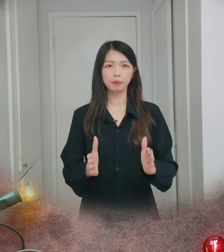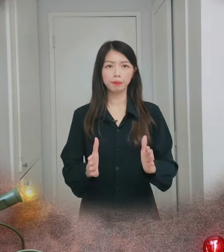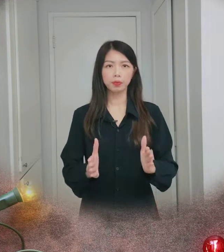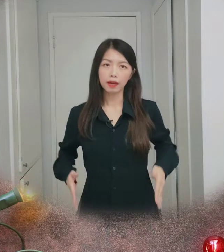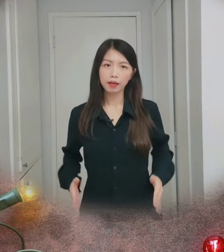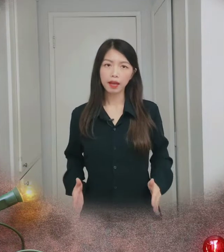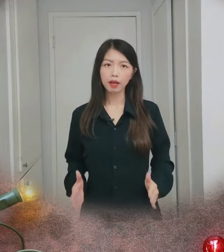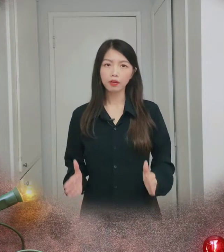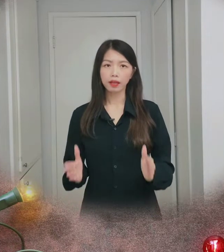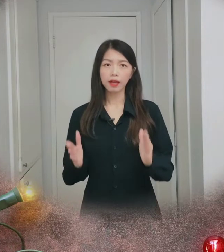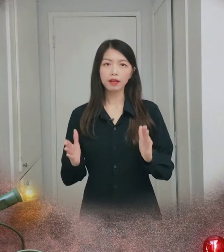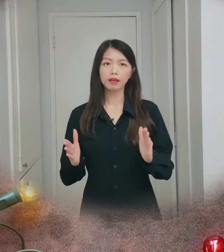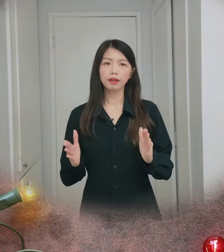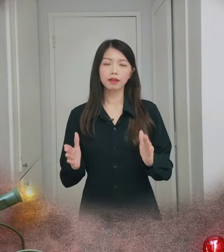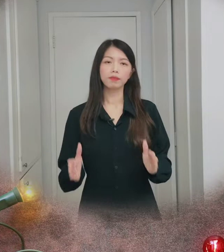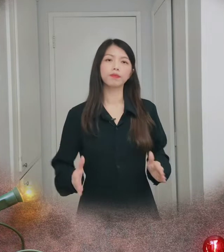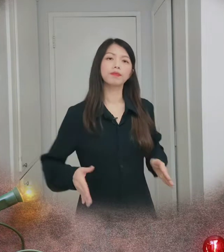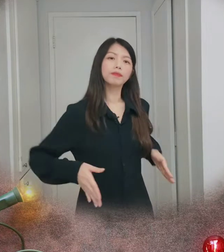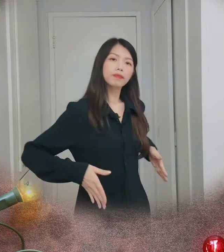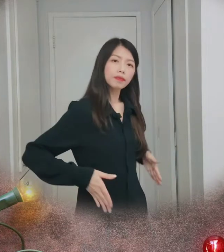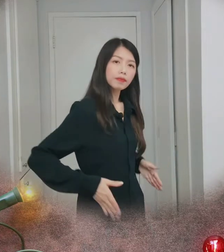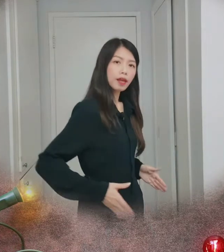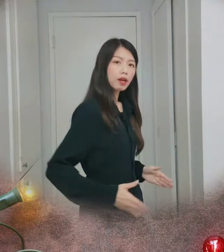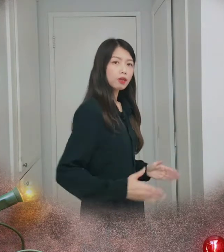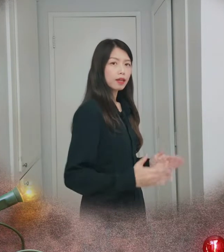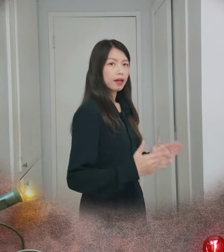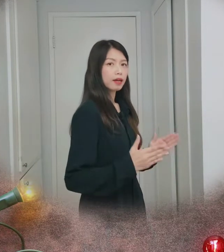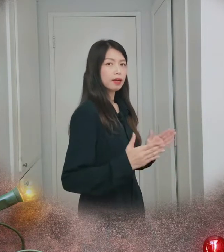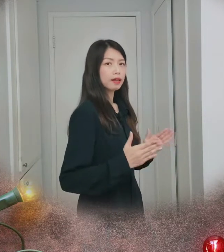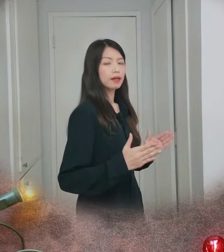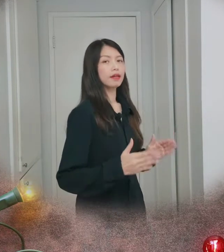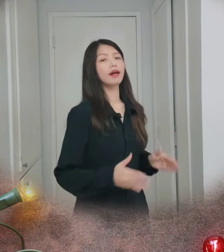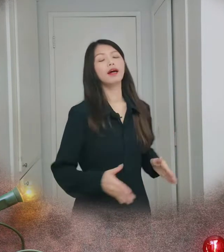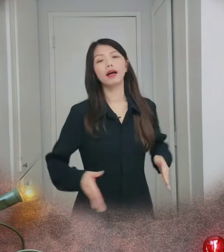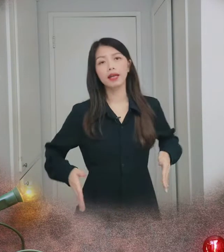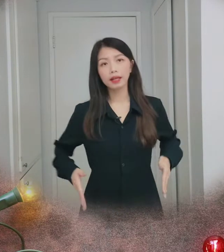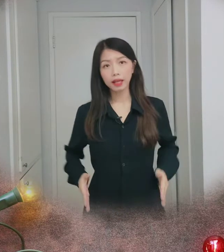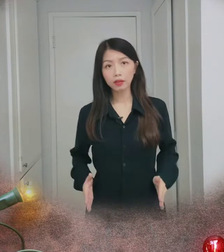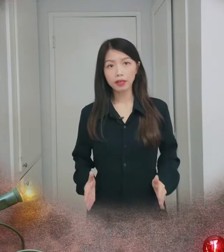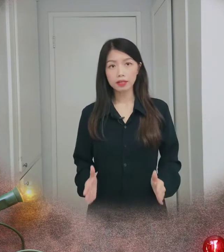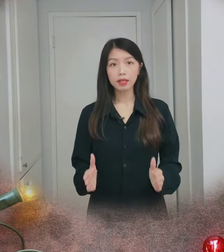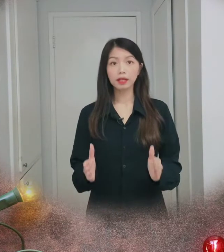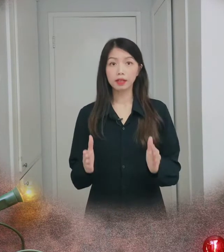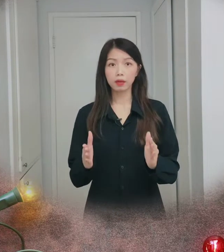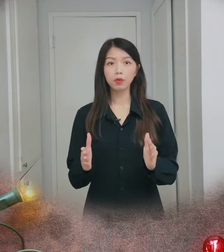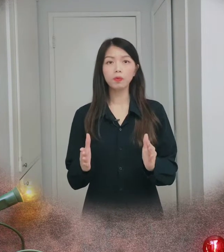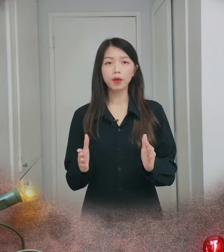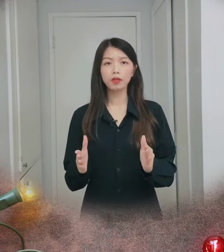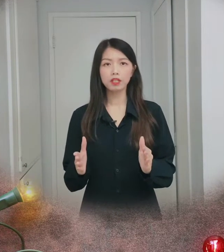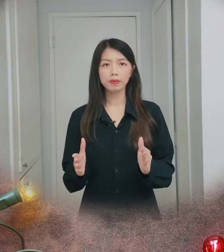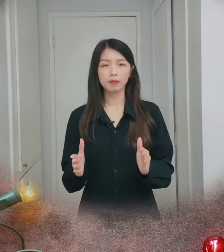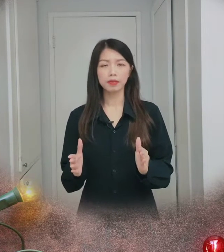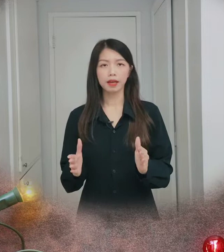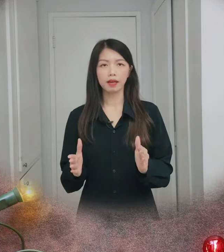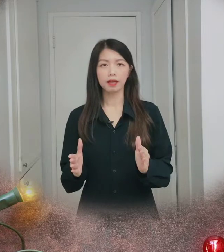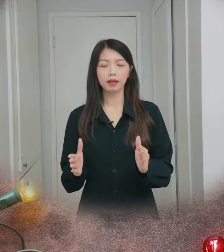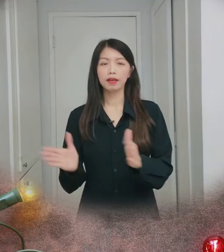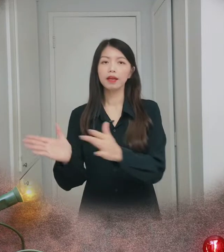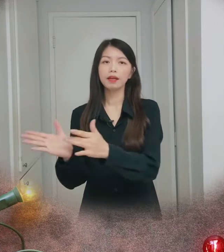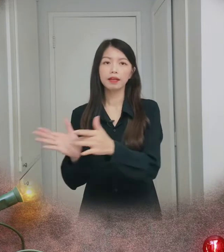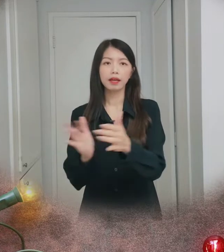손을 앞으로. 태어나다, 태어나다. 아이가 태어나듯이 그대로 표현하시면